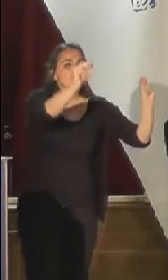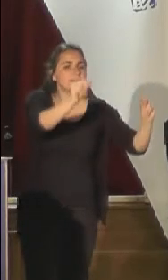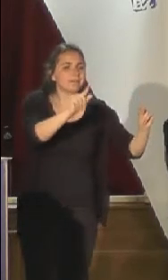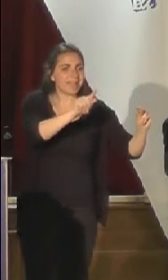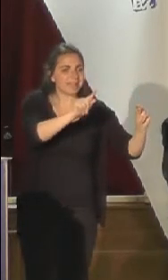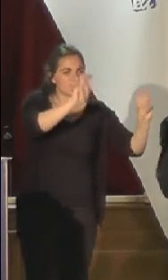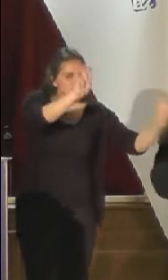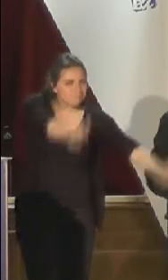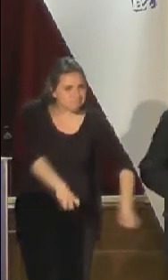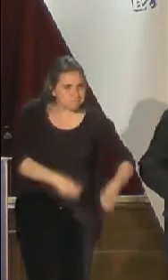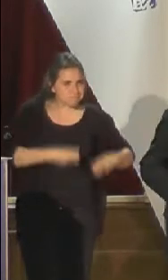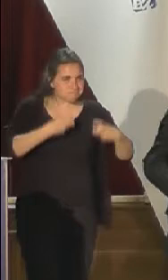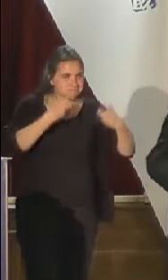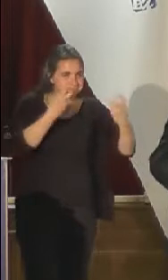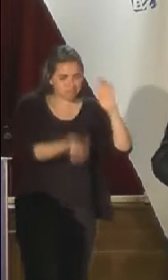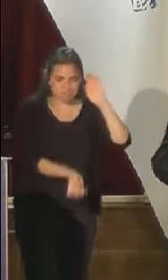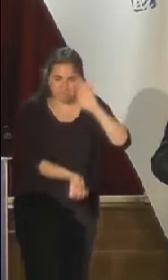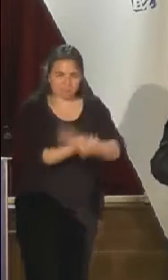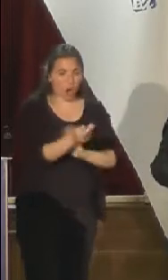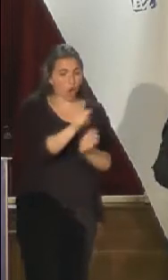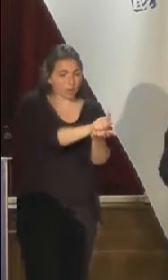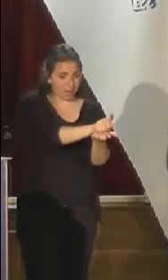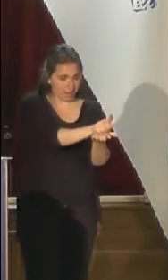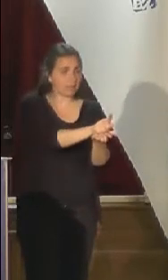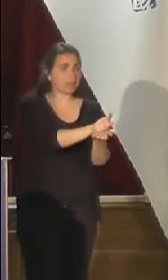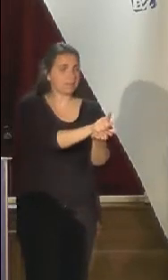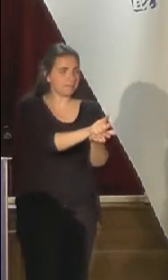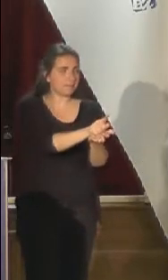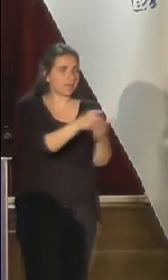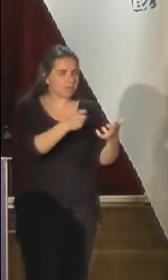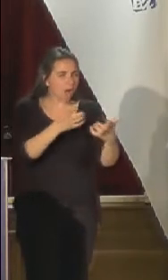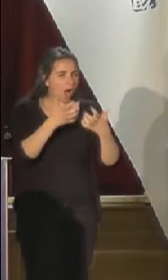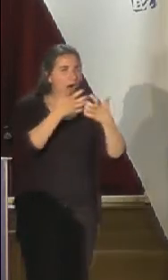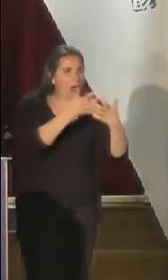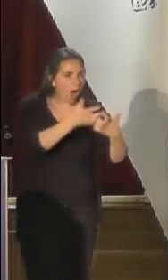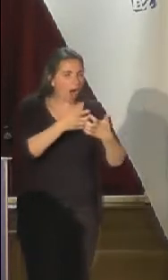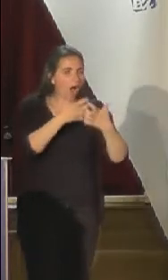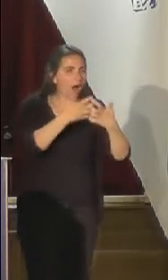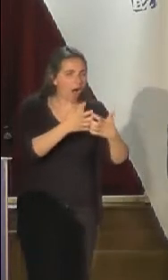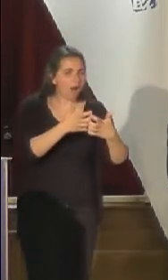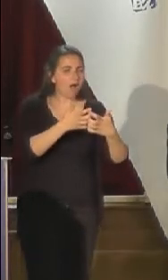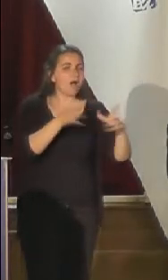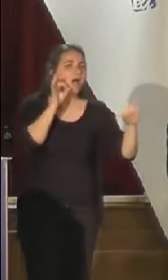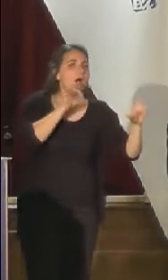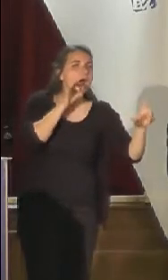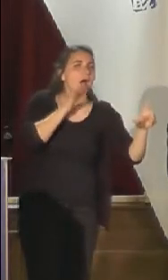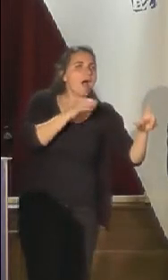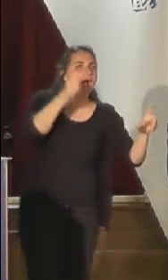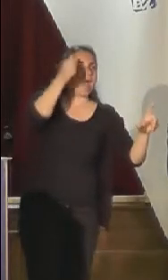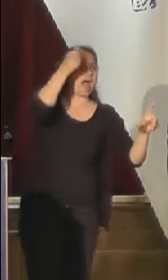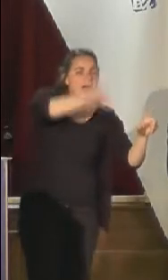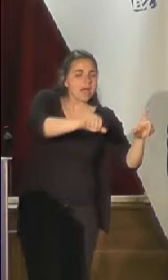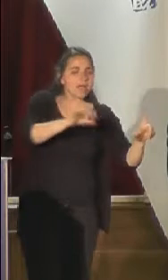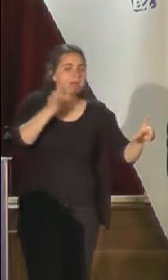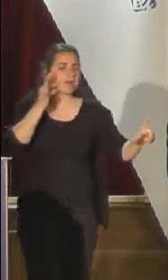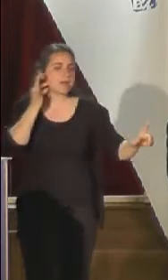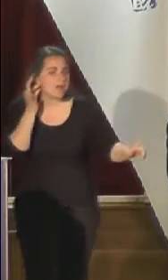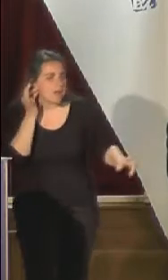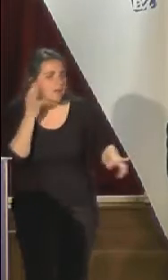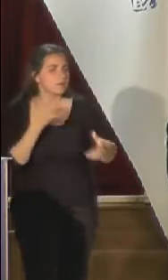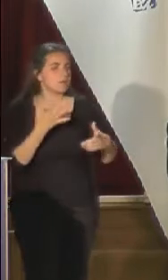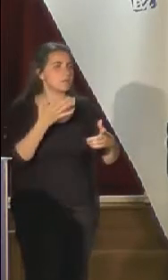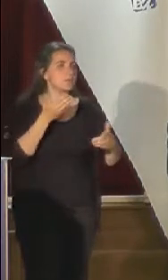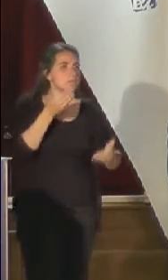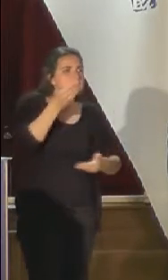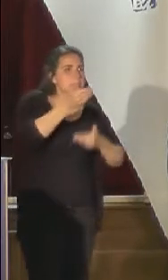rexurdimento. Pero sigue un proceso de loita organizada dos labregos e as labregas contra os foristas, o